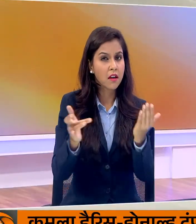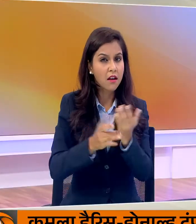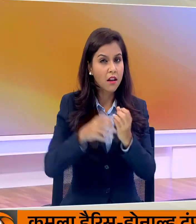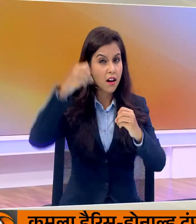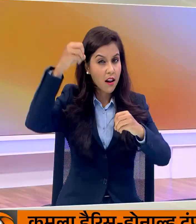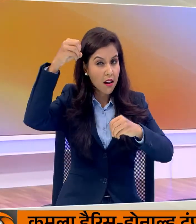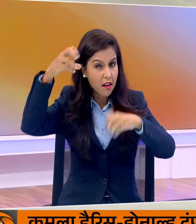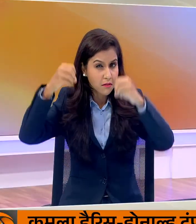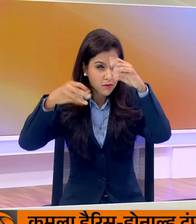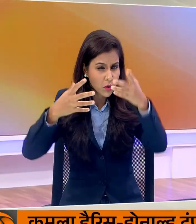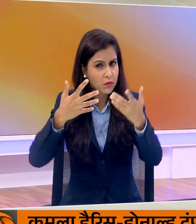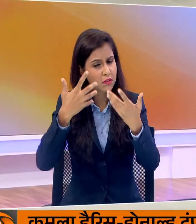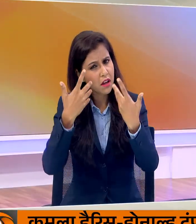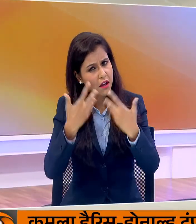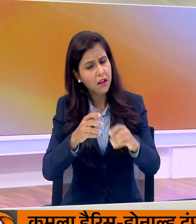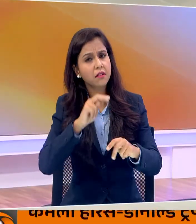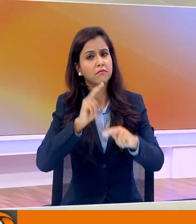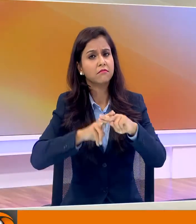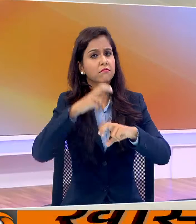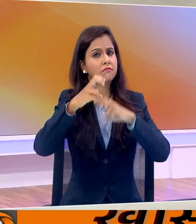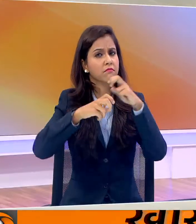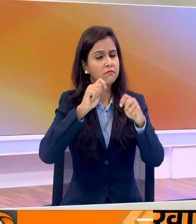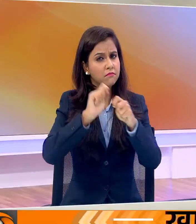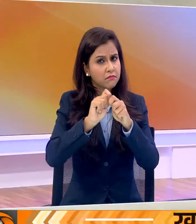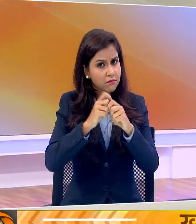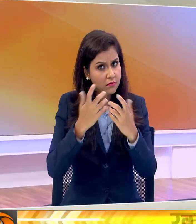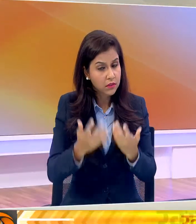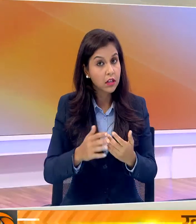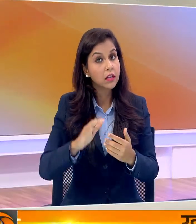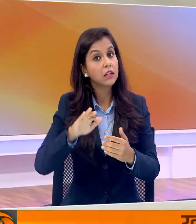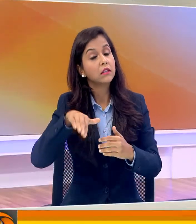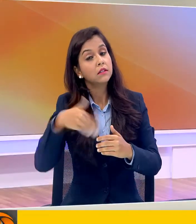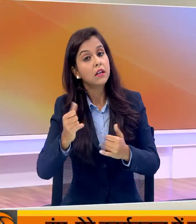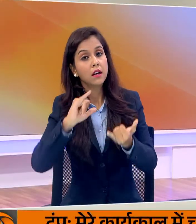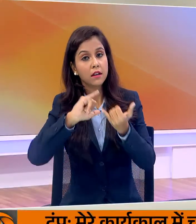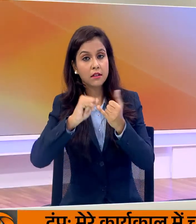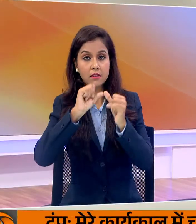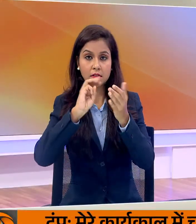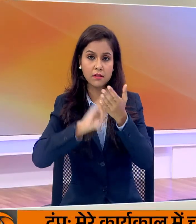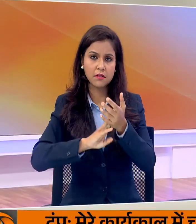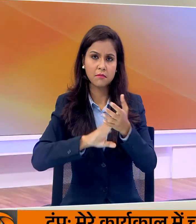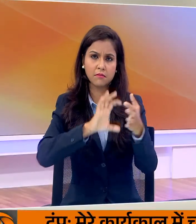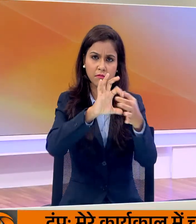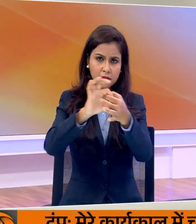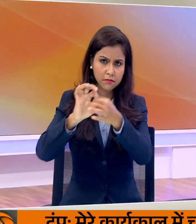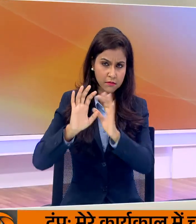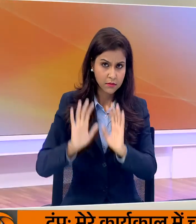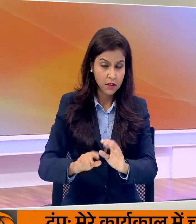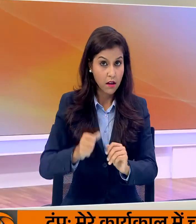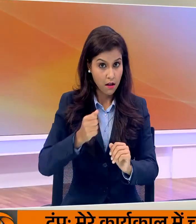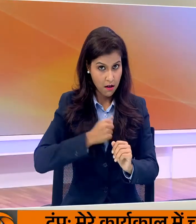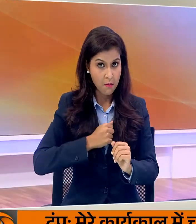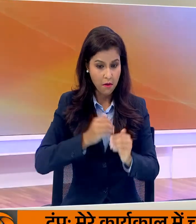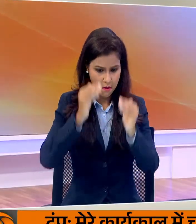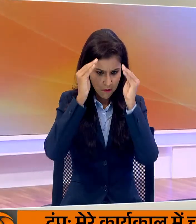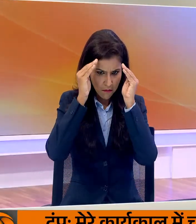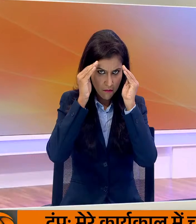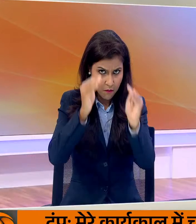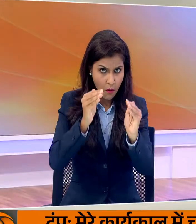इलेक्ट्रॉनिक्स मैन्युफैक्चरिंग हो या सेमीकंडक्टर्स हो, हमारा